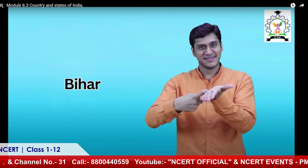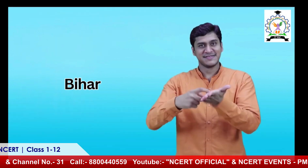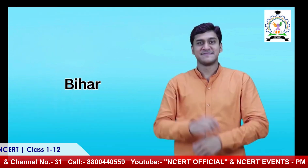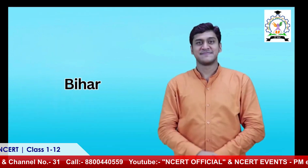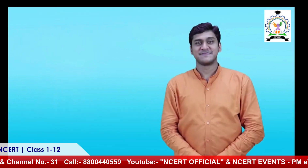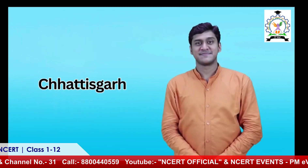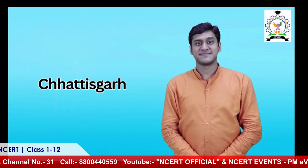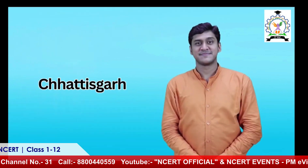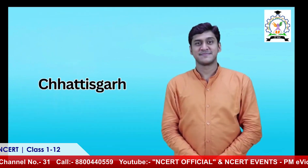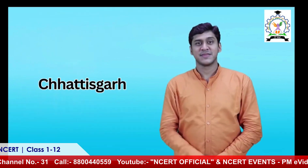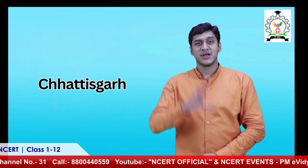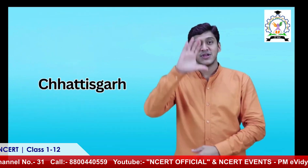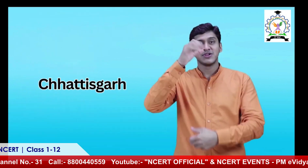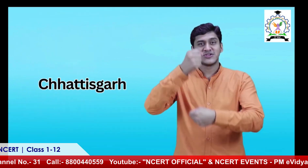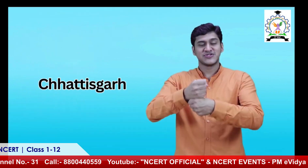बिहार,